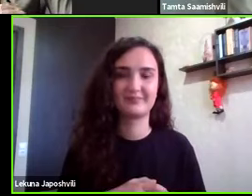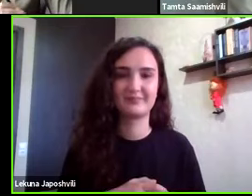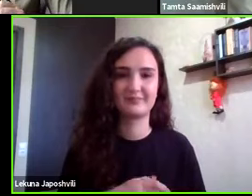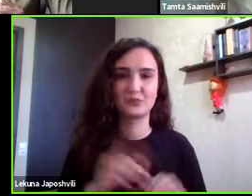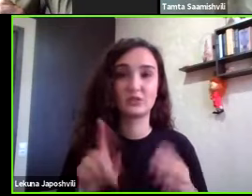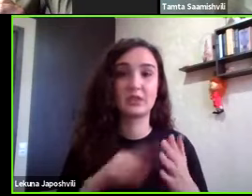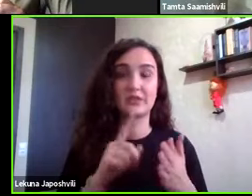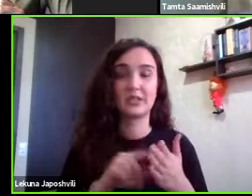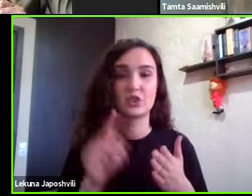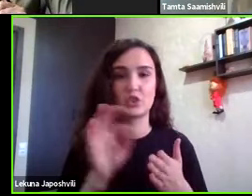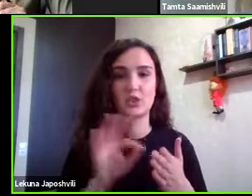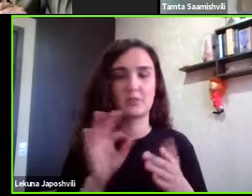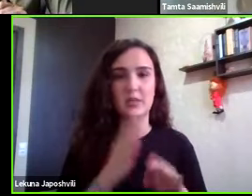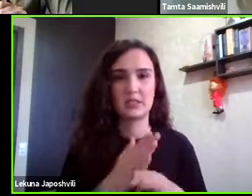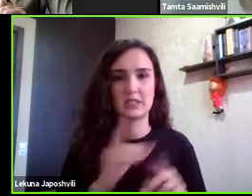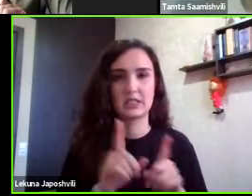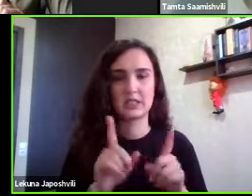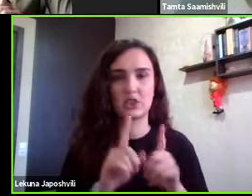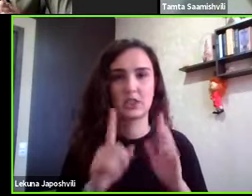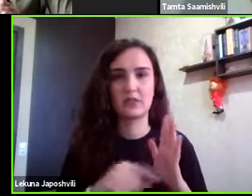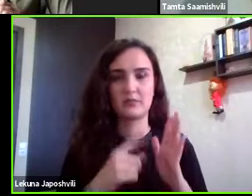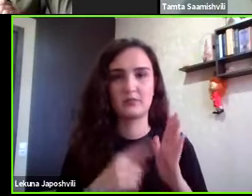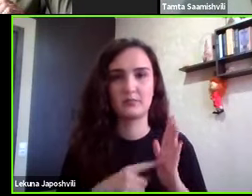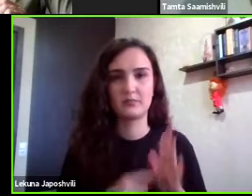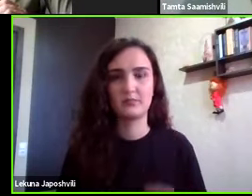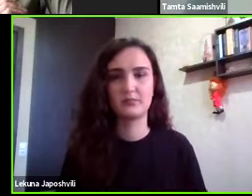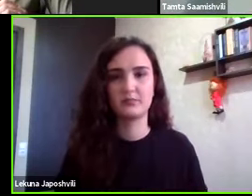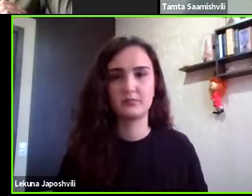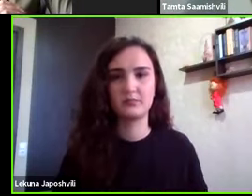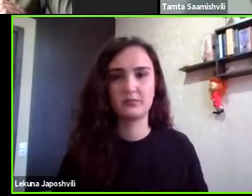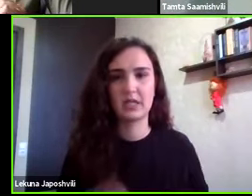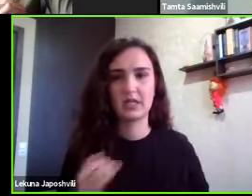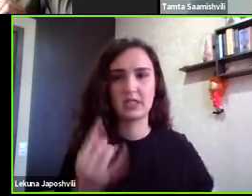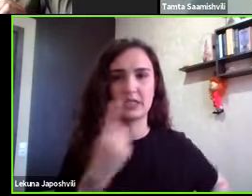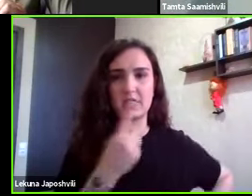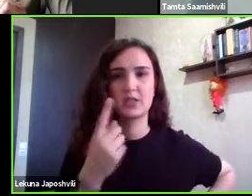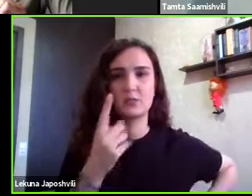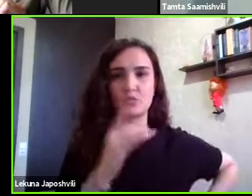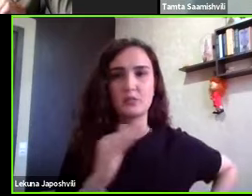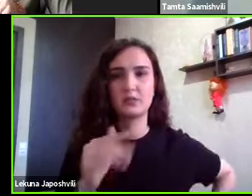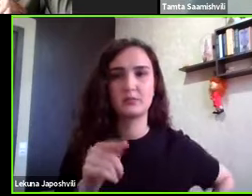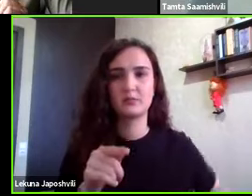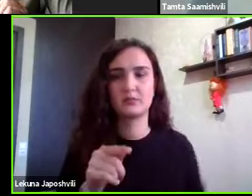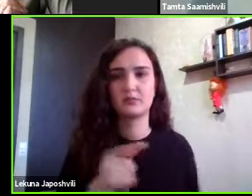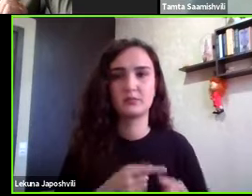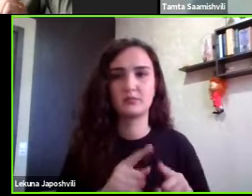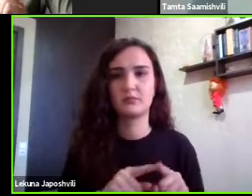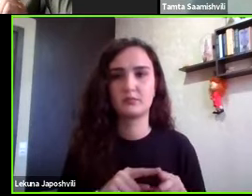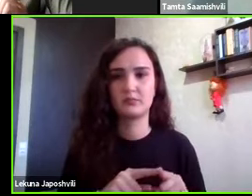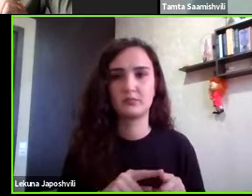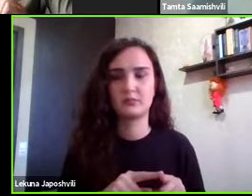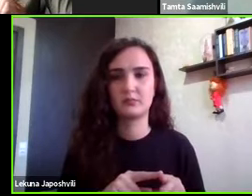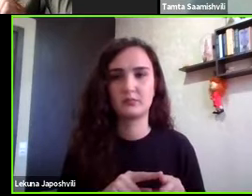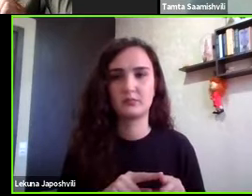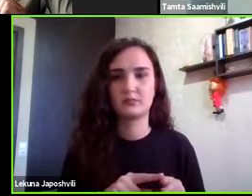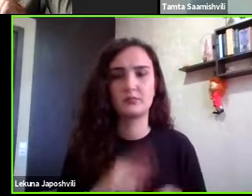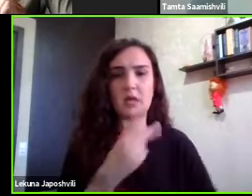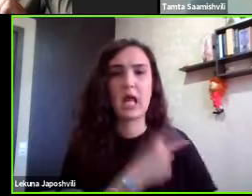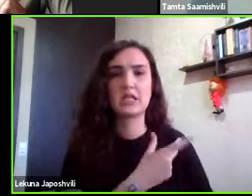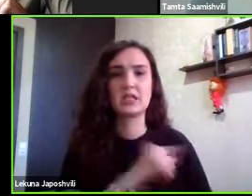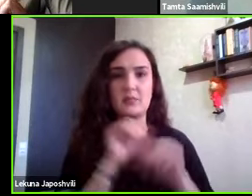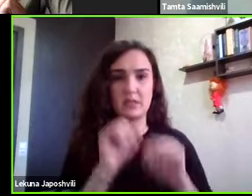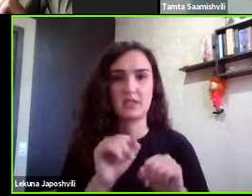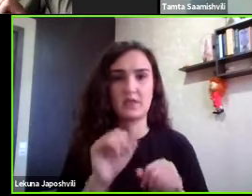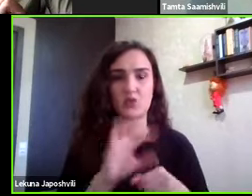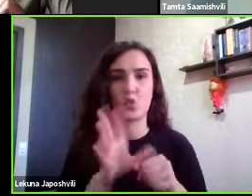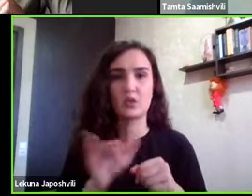შეკითხვას რაც შეეხება, აქ არის ესეთი კითხვა. აინტერესებს ერთ-ერთ მშობელს, იცავს თუ არა ბავშვს აცრები კორონავირუსისგან?